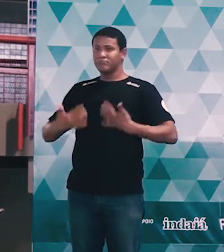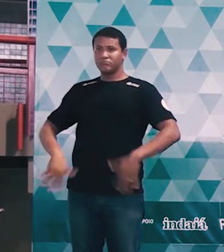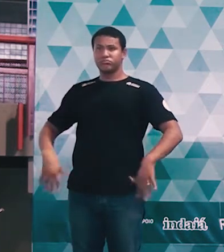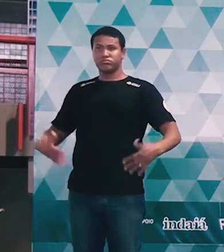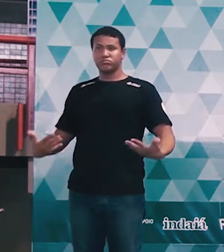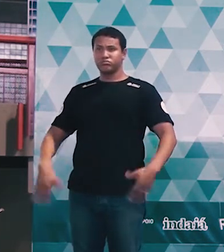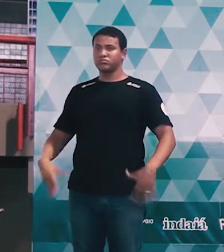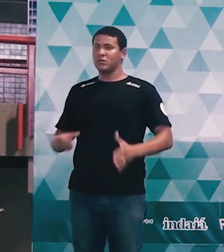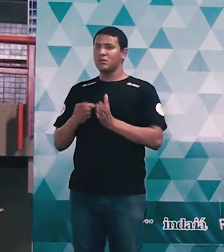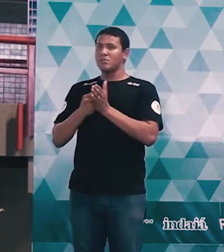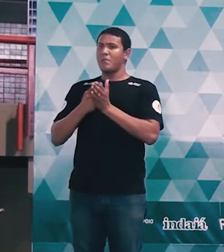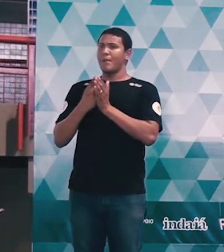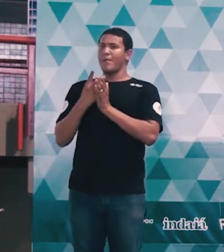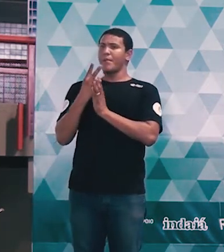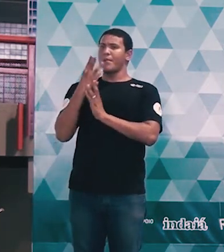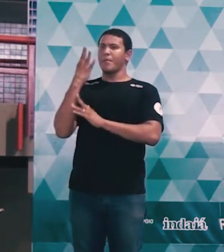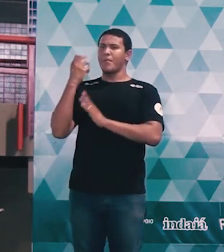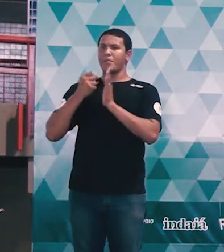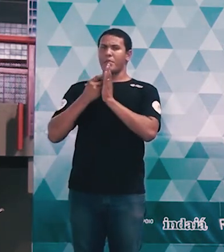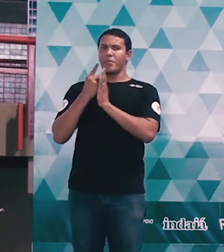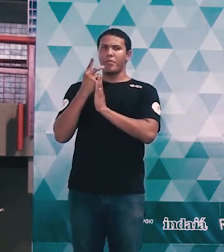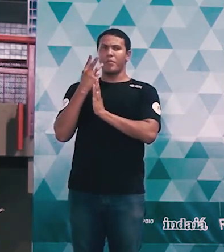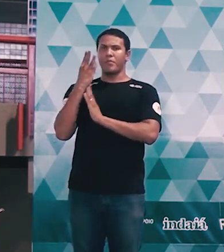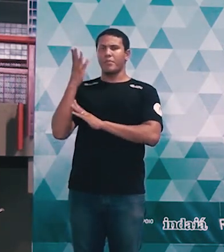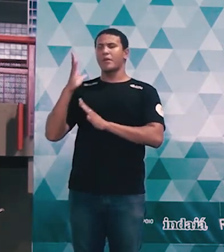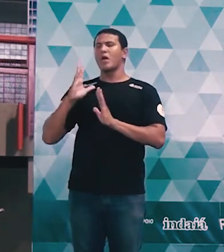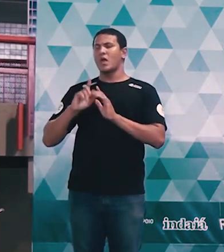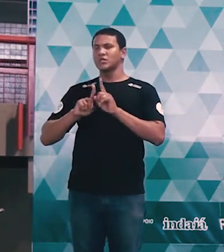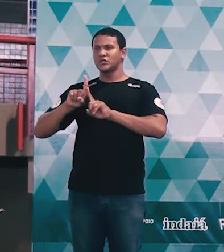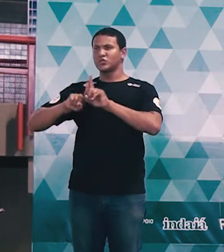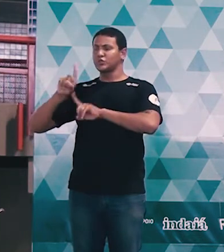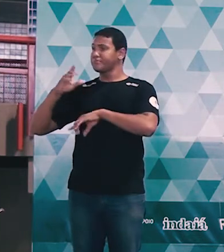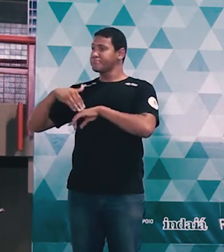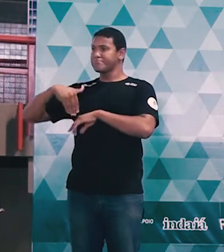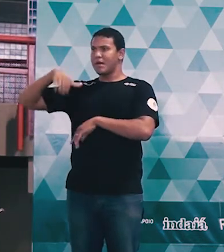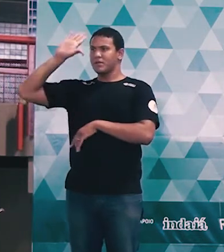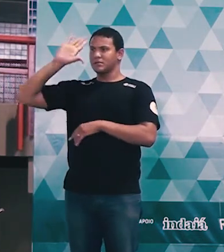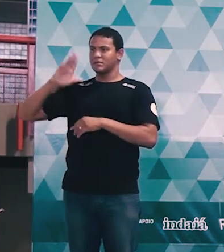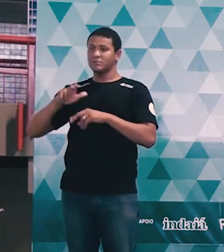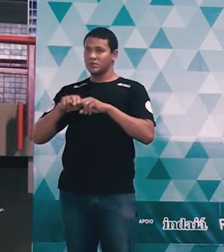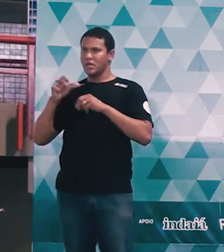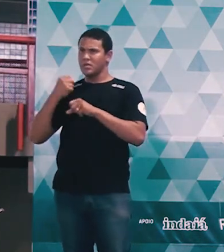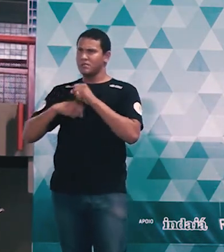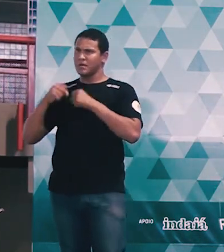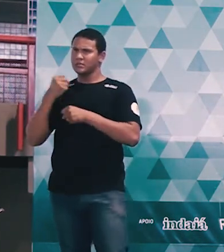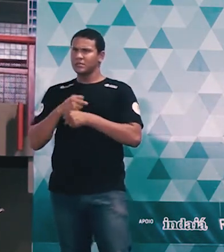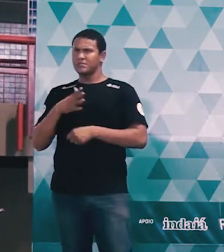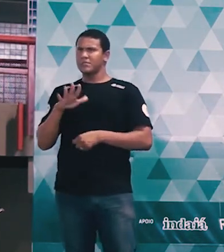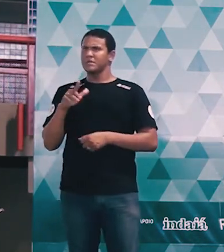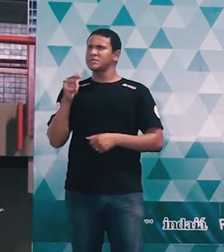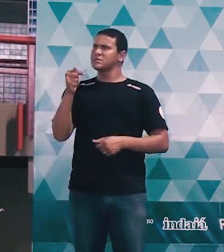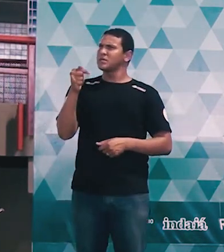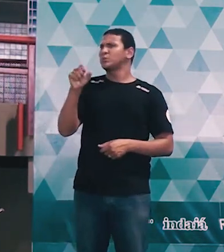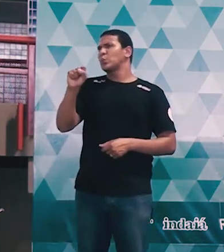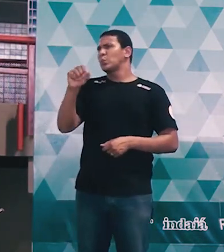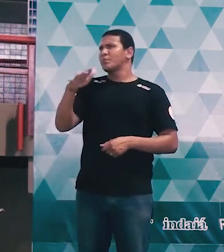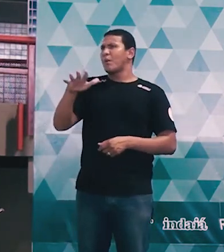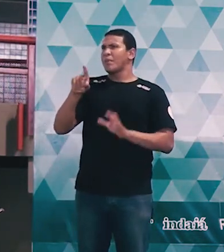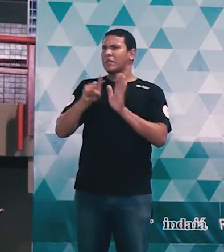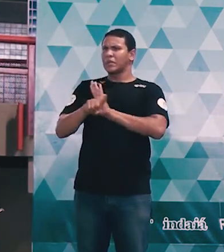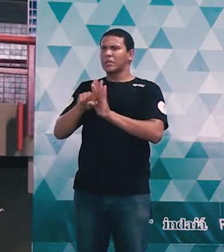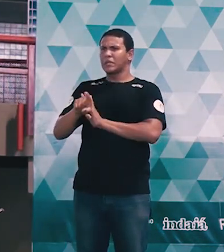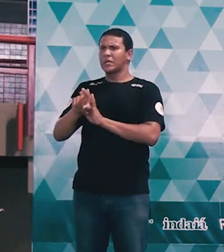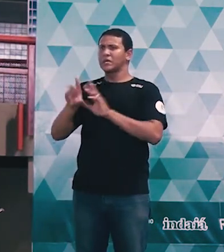existe nenhum assunto que caia tanto quanto cai estatística. Ano passado, se você for contar, deve ter caído umas 7, 8 questões de